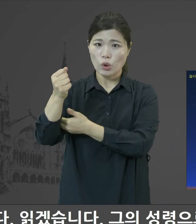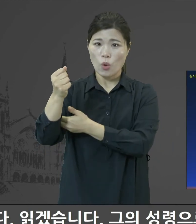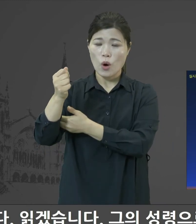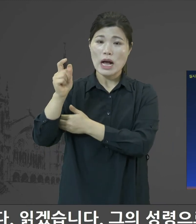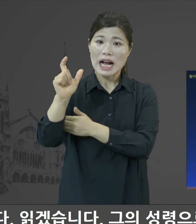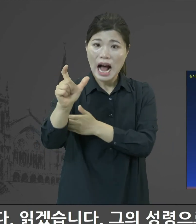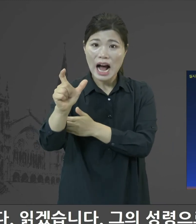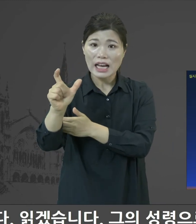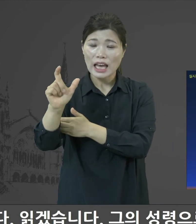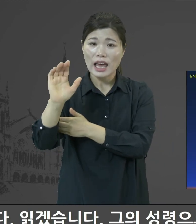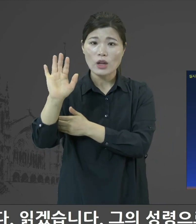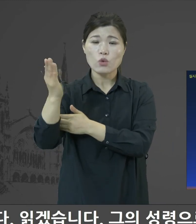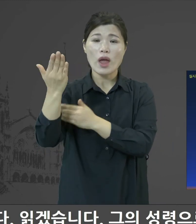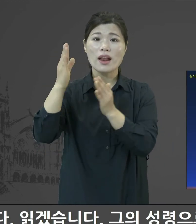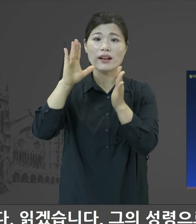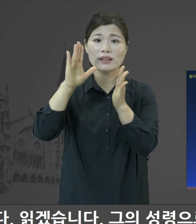때에